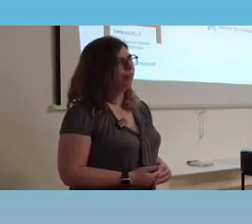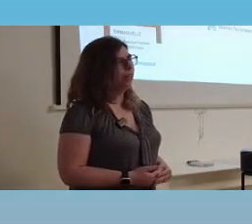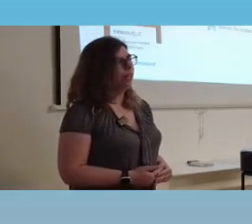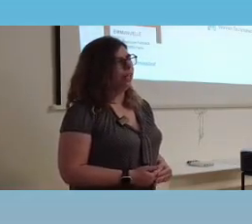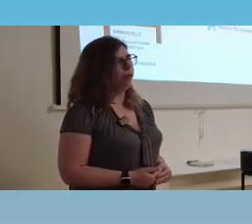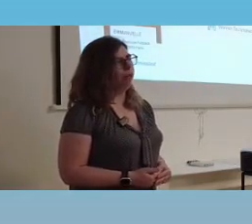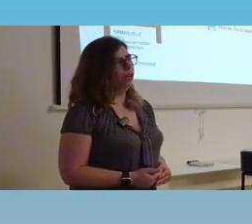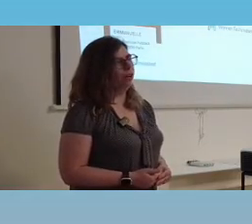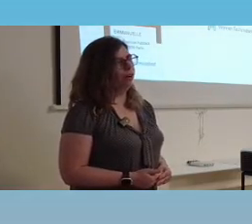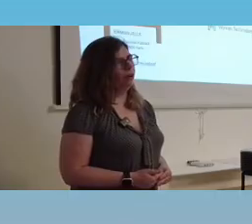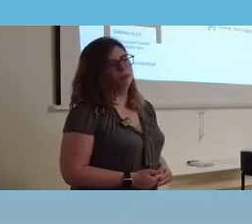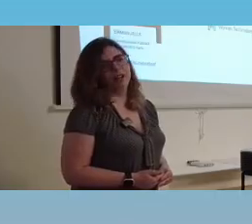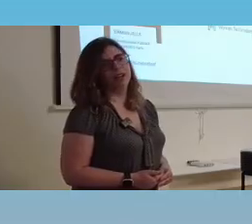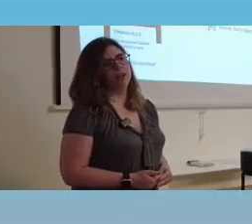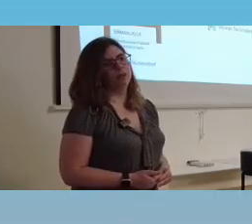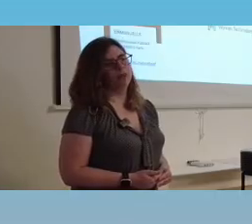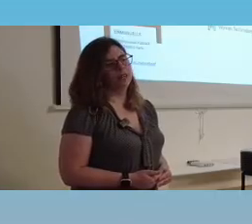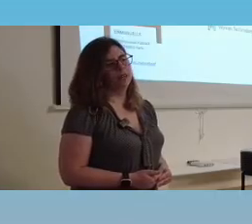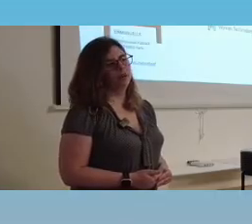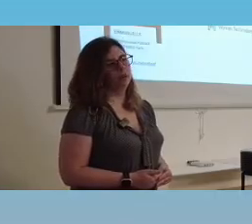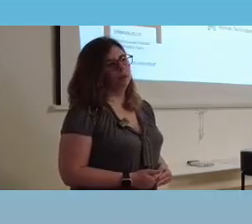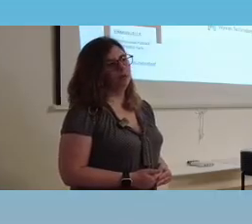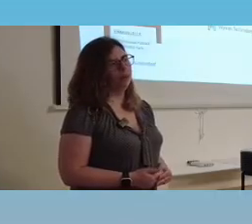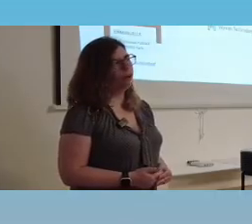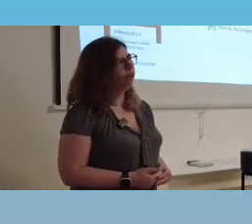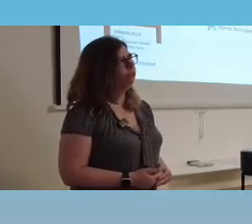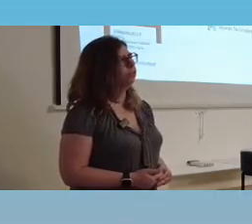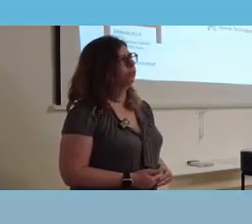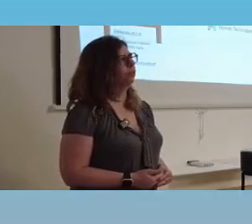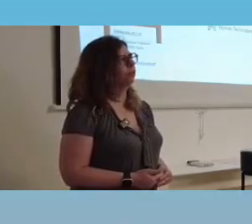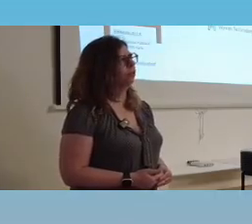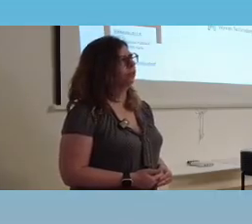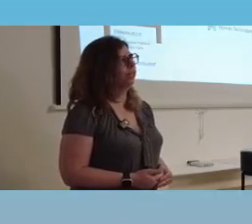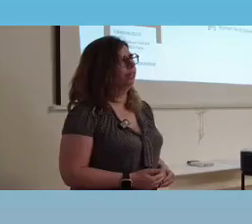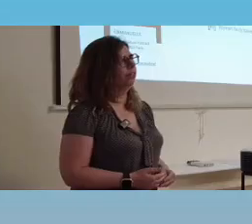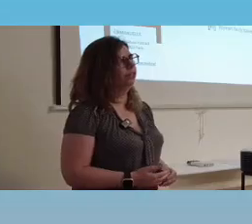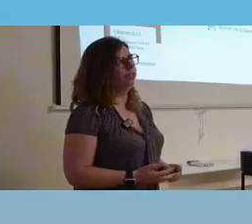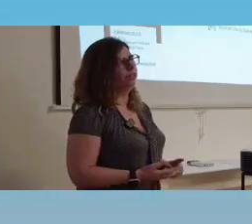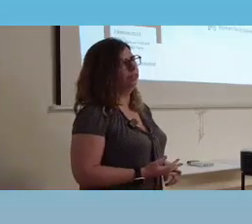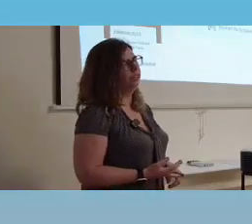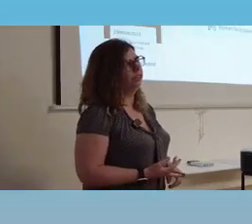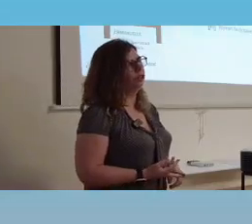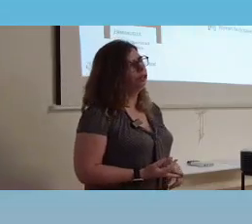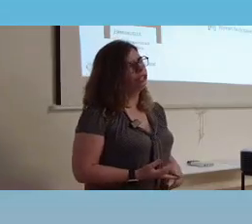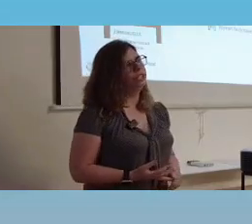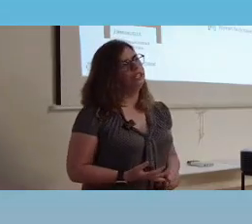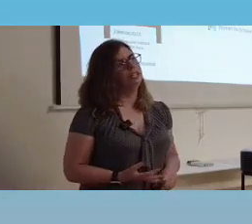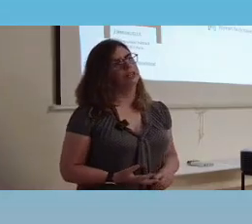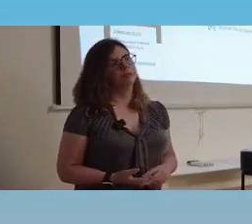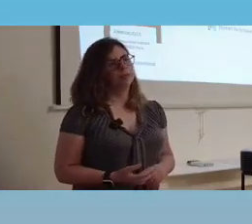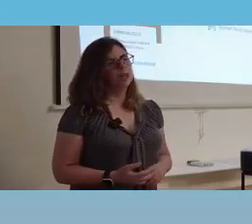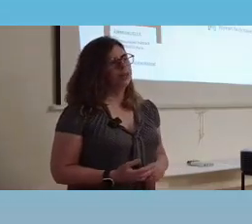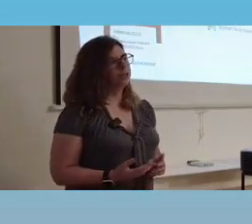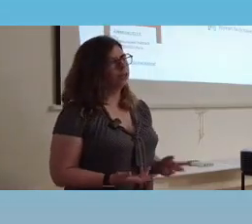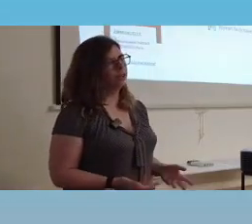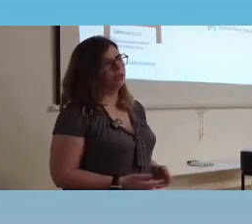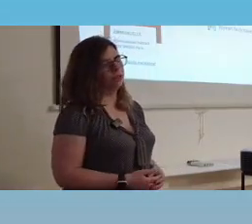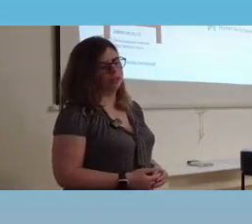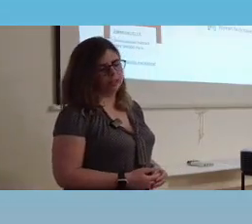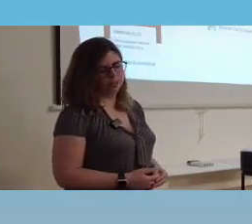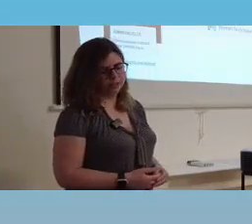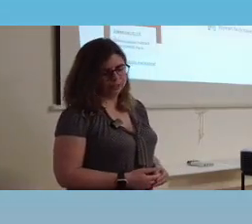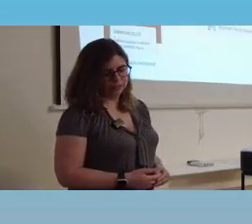sérieux. Et puis on fait des conférences, on donne du coaching